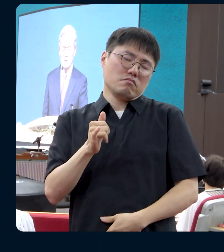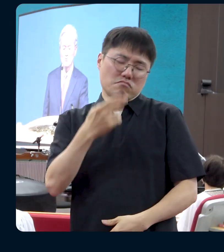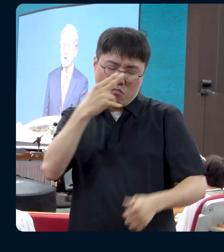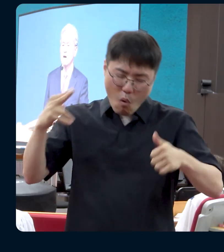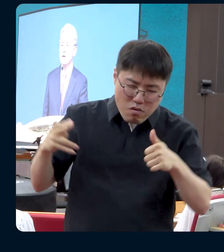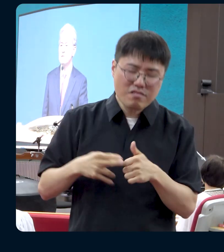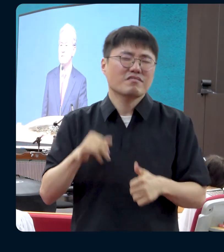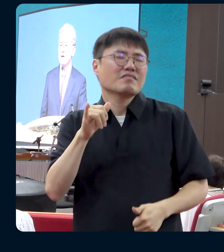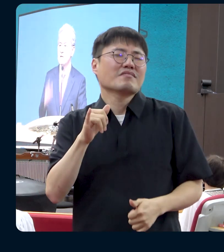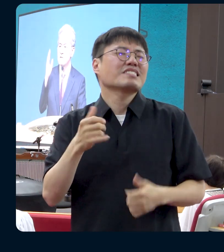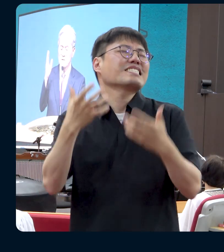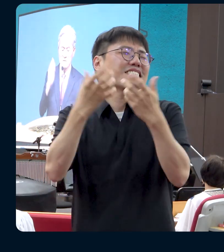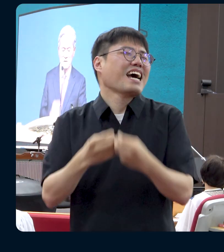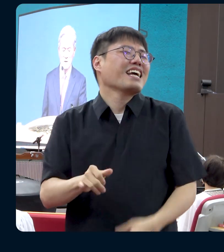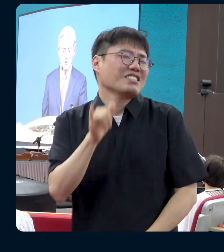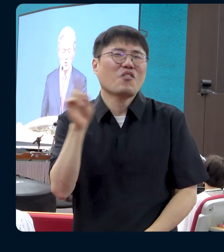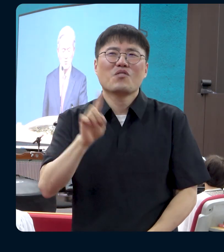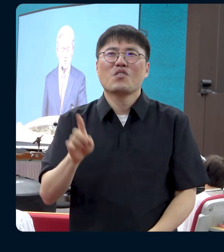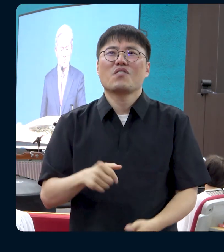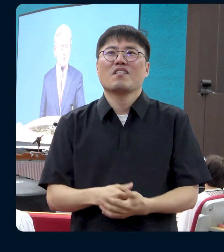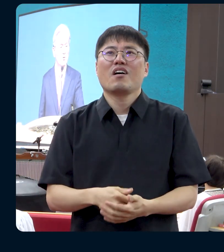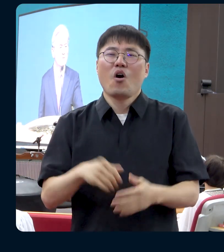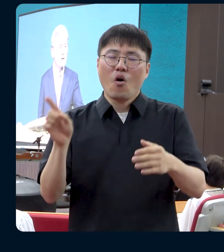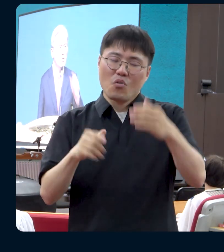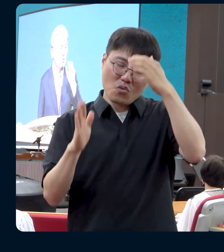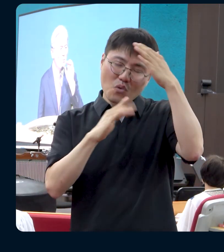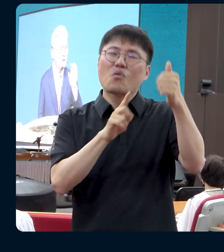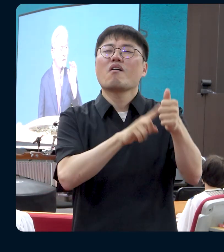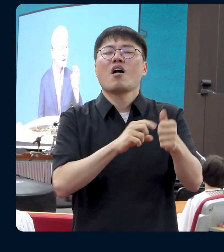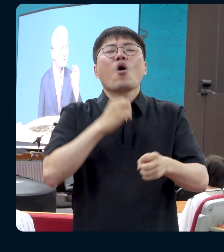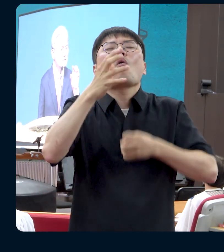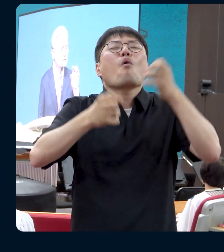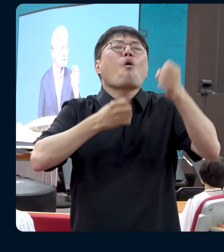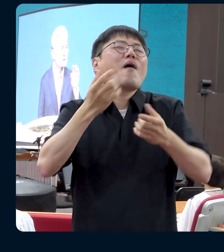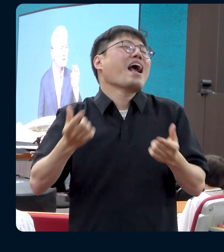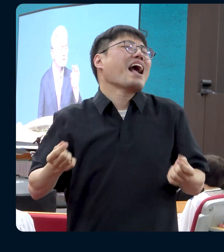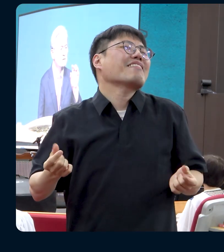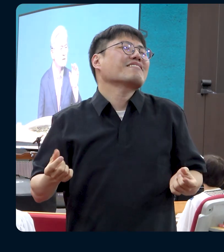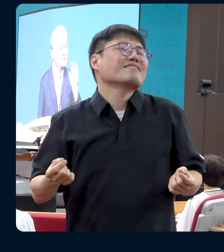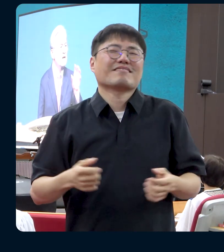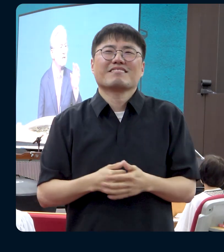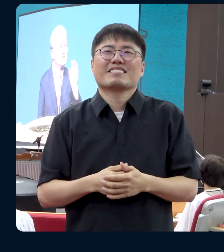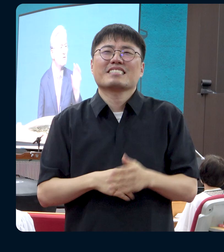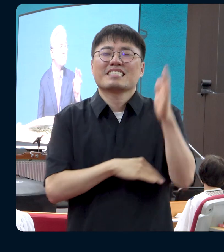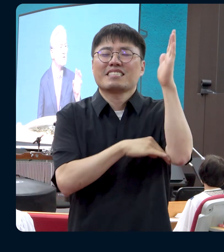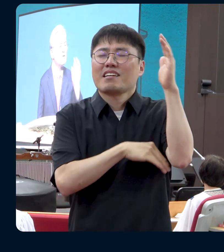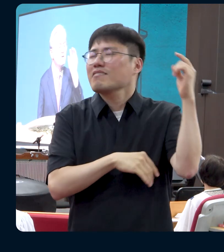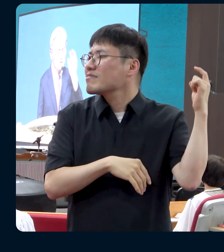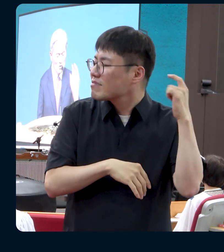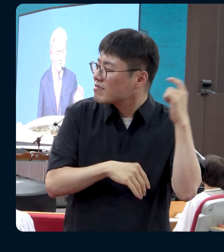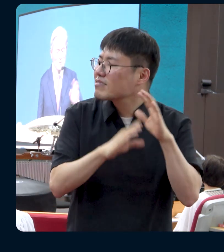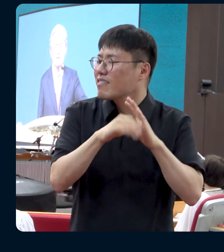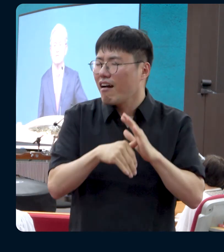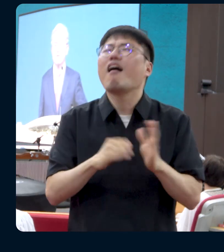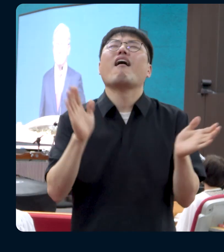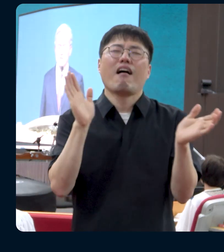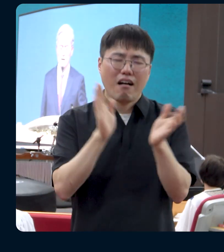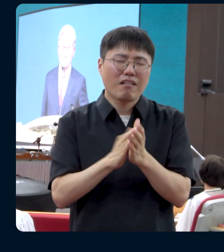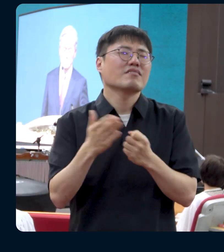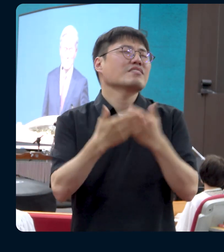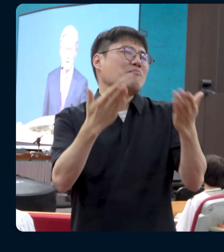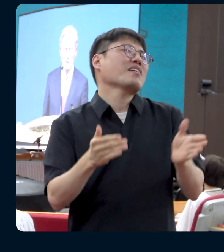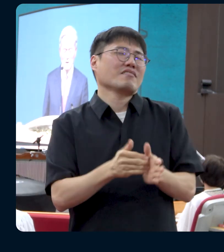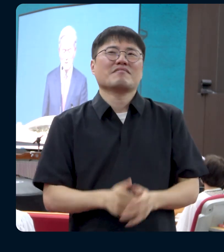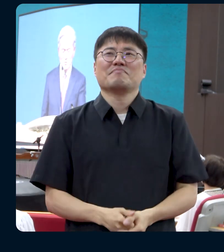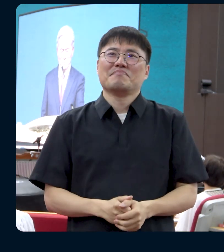도전이 되었던 것 중에 하나가 있는데, 그것은 어떤 성도님의 고백과 같은 그 이야기를 들으면서 그러면서 받은